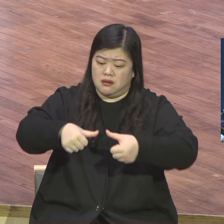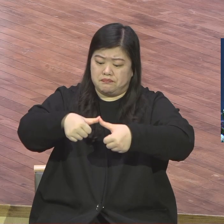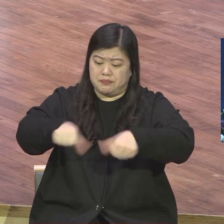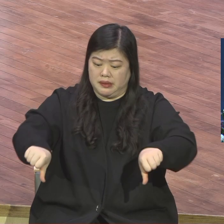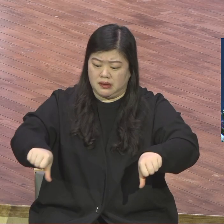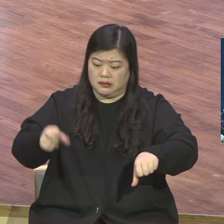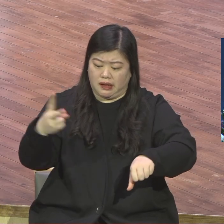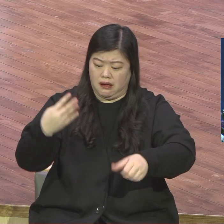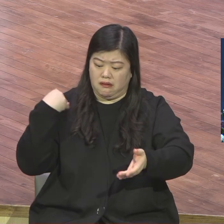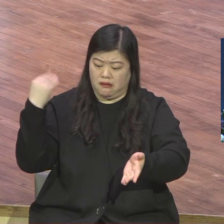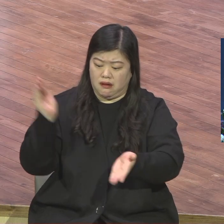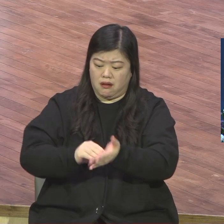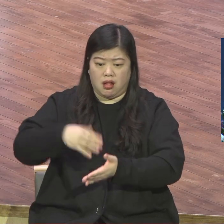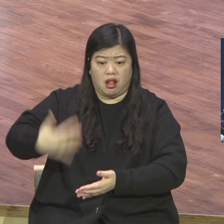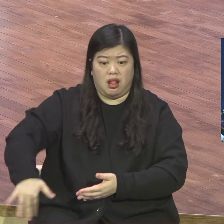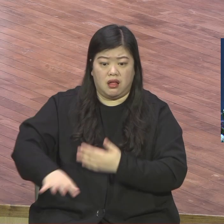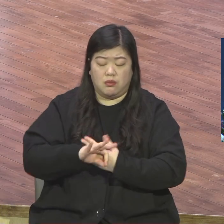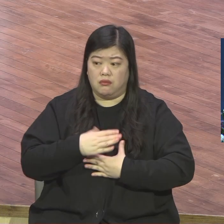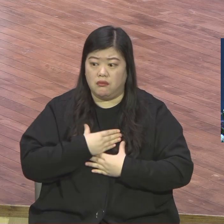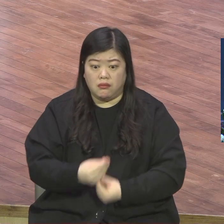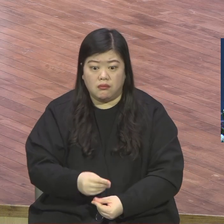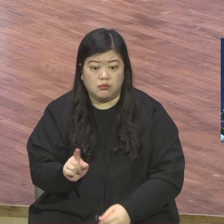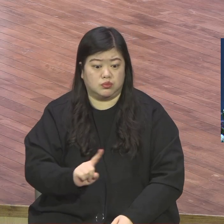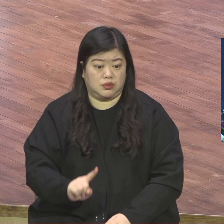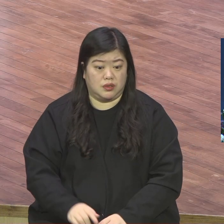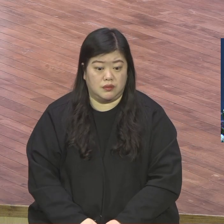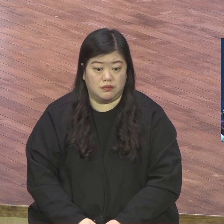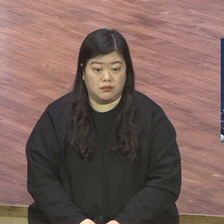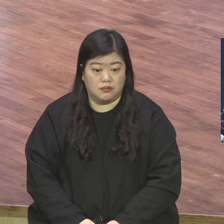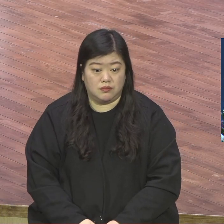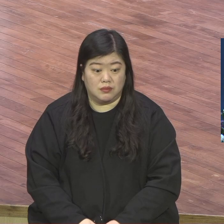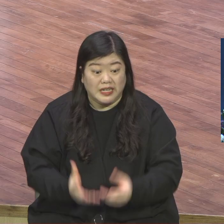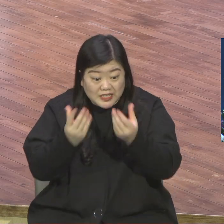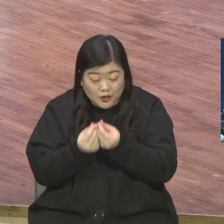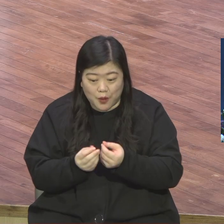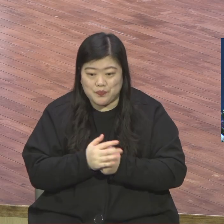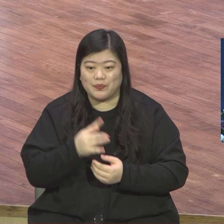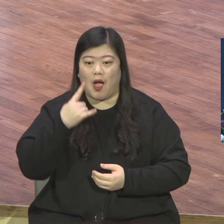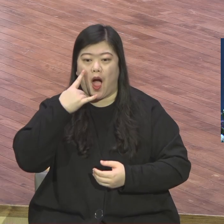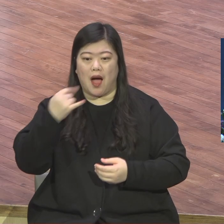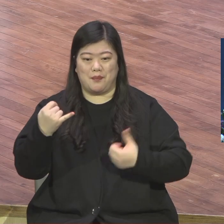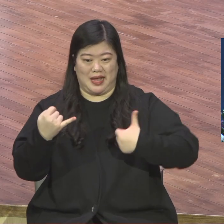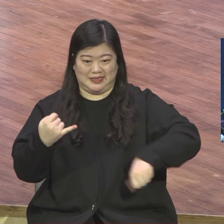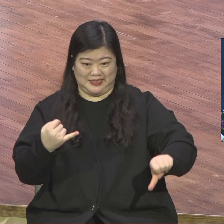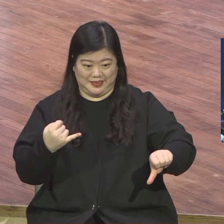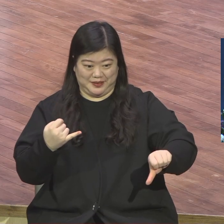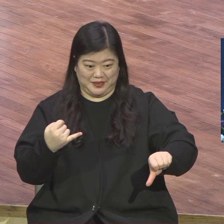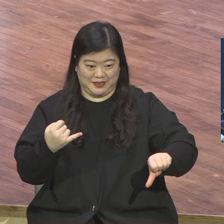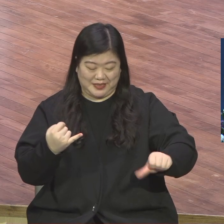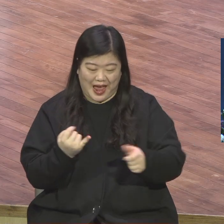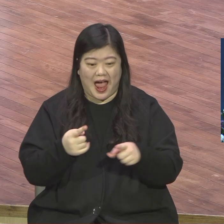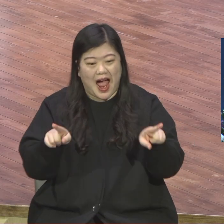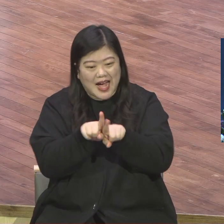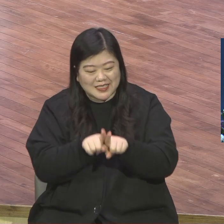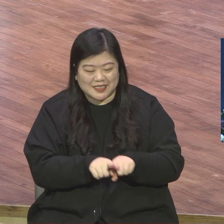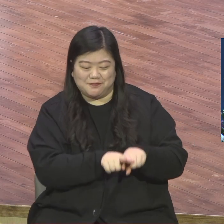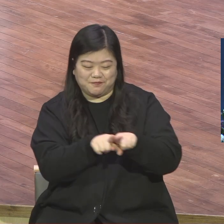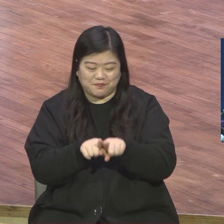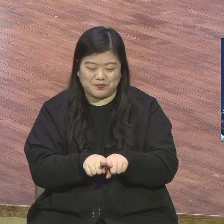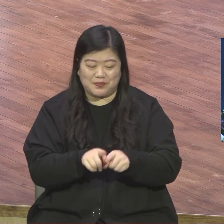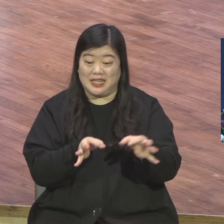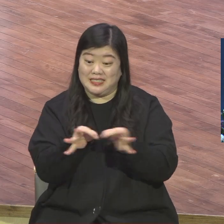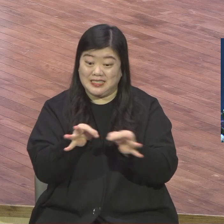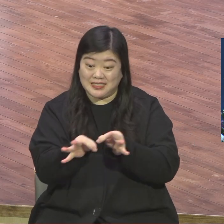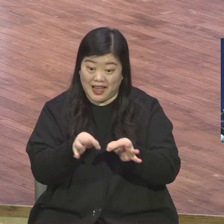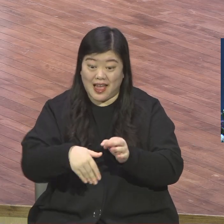어머니 품속에 있어야 행복하지. 어머니 시장 간다고 다른 사람 맡기면 울기 시작한단 말이야. 불안하단 말이야. 불안해.